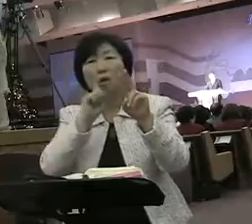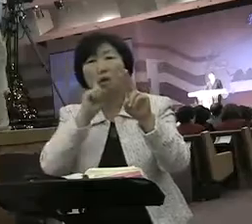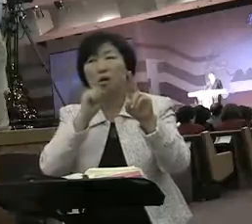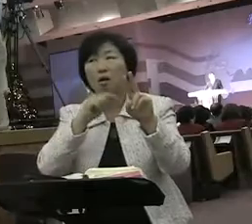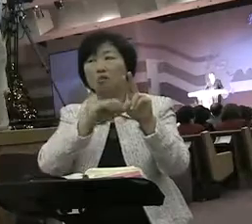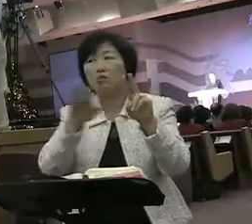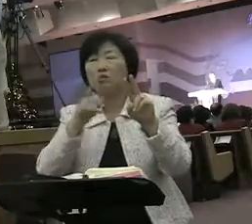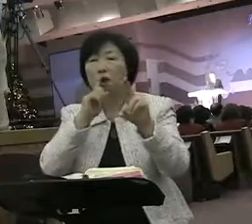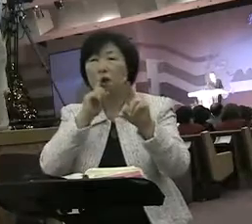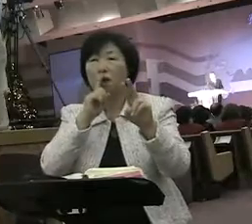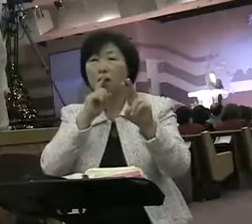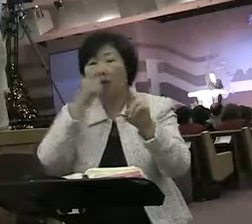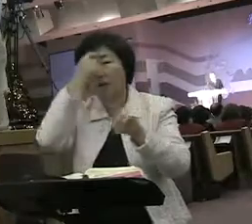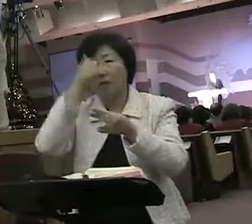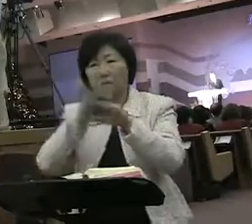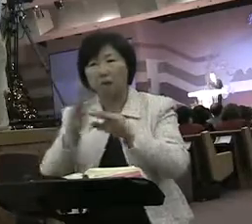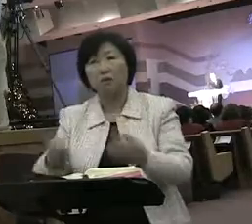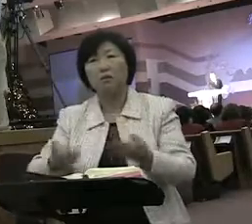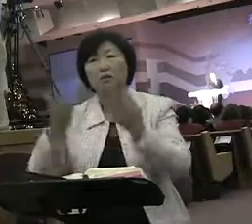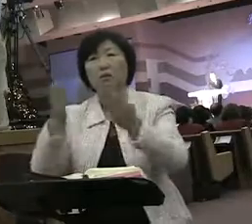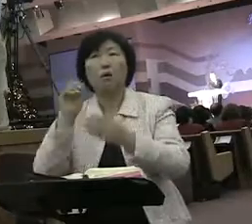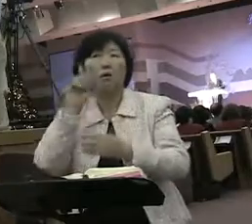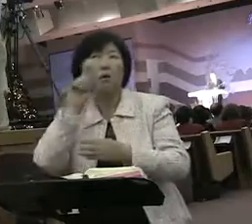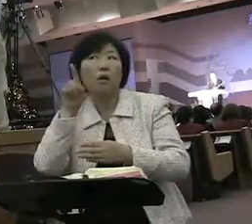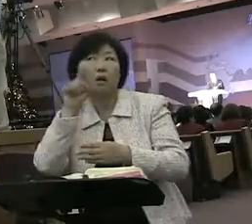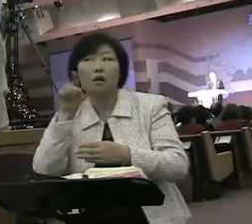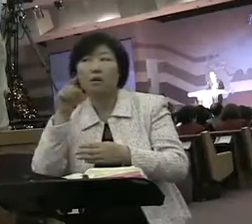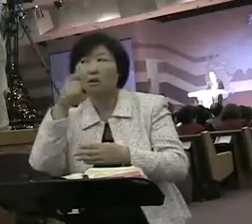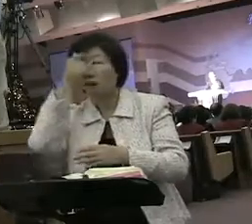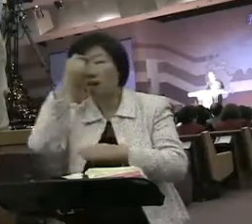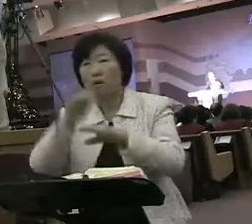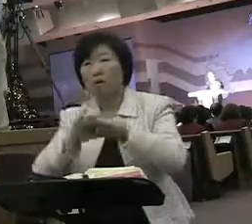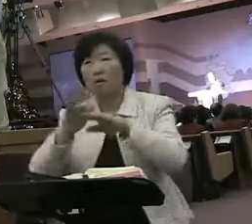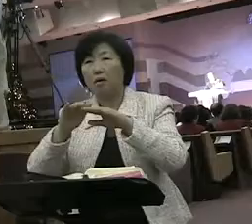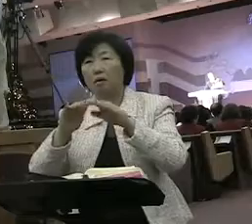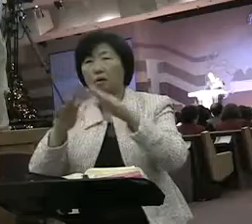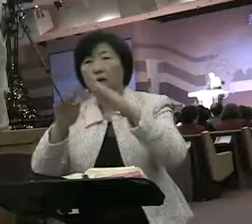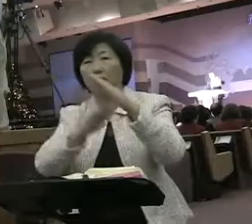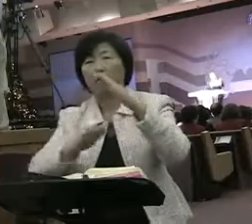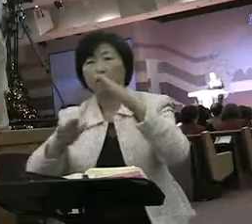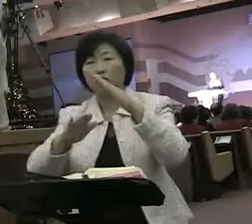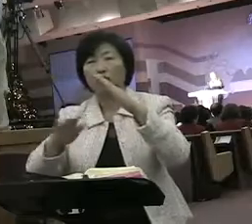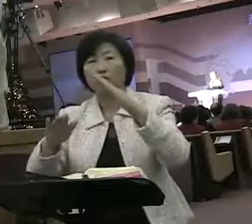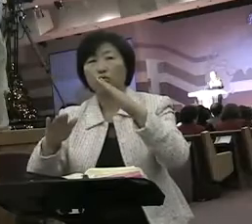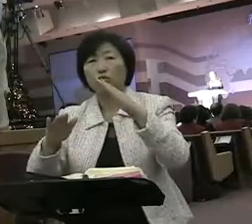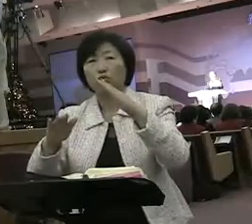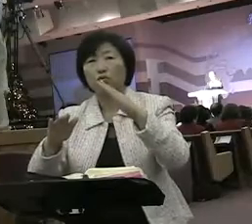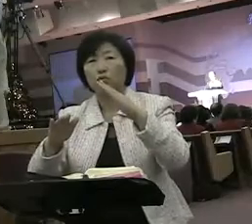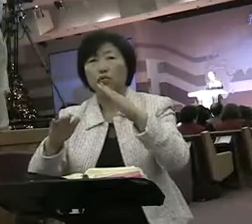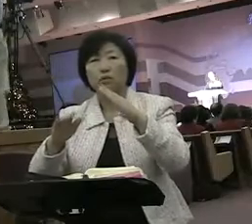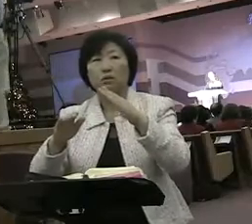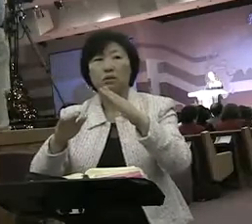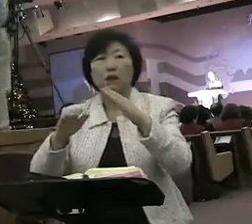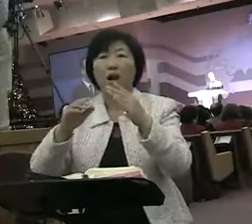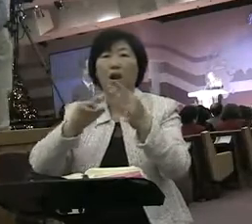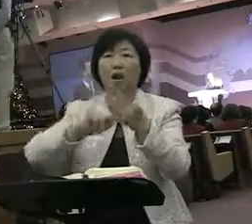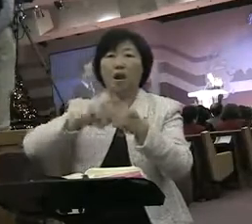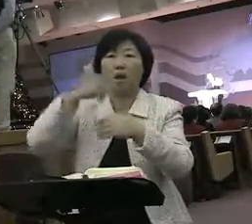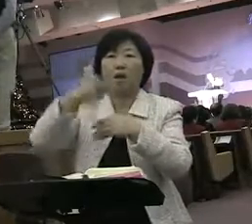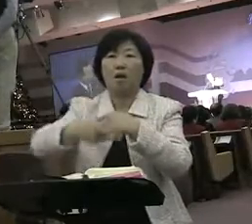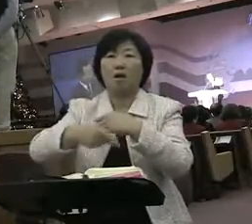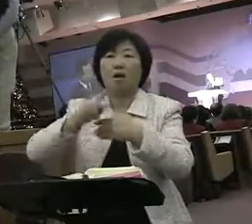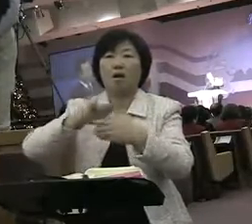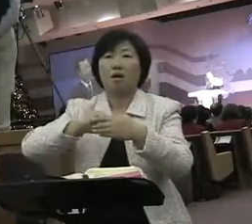드리도록 하겠습니다. 그리고 내일 예배 나오시는 모든 가족들에게 우리 교회에서 준비한 캘린더가 있는데요. 이